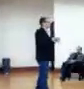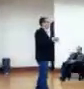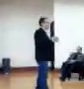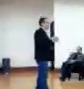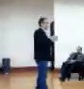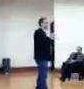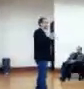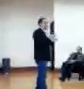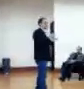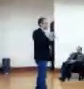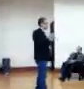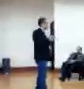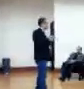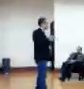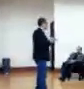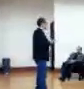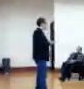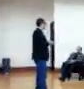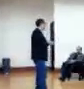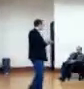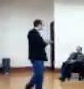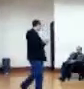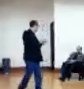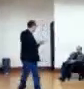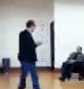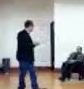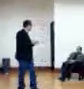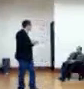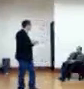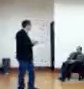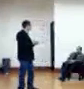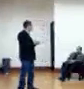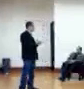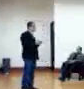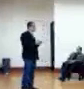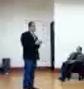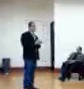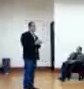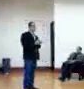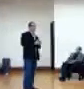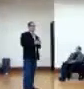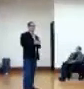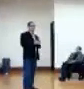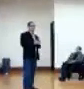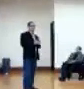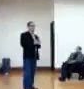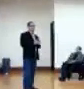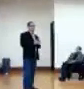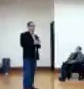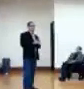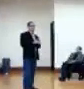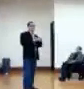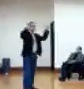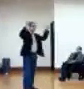el cuerpo humano. Igual tiene coordenadas X, Y, Z, igual tiene un movimiento, lo que no